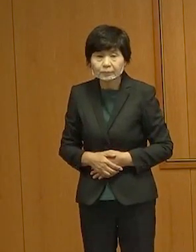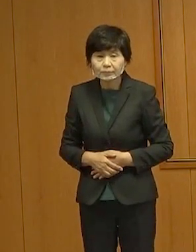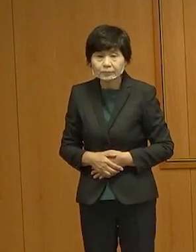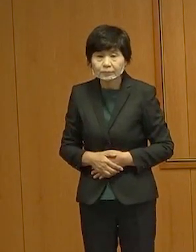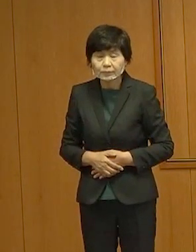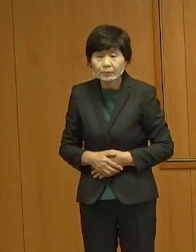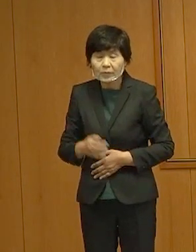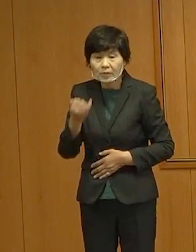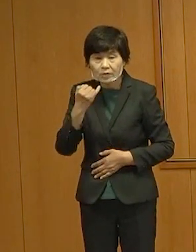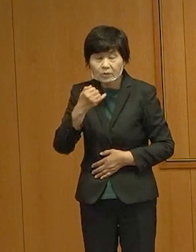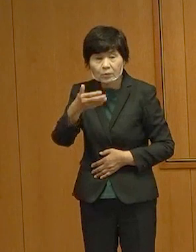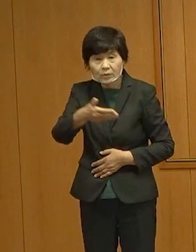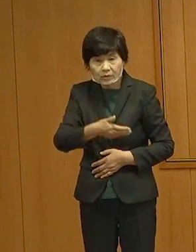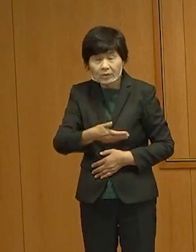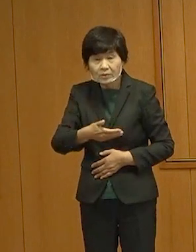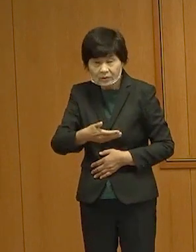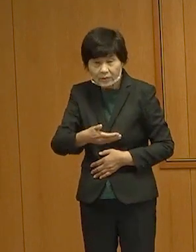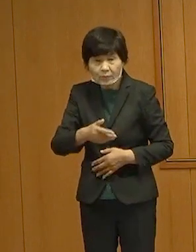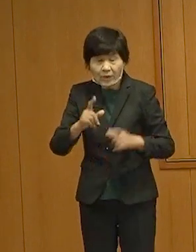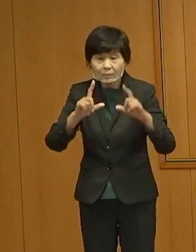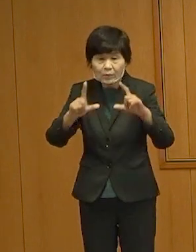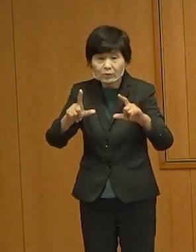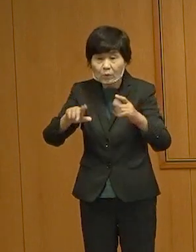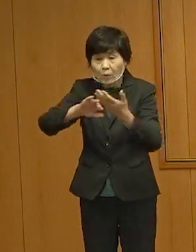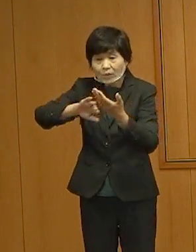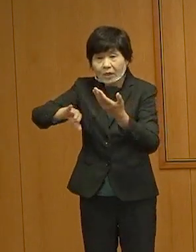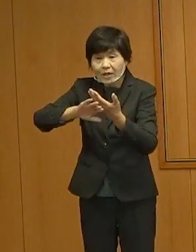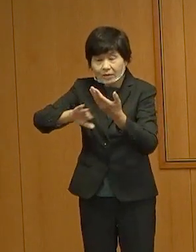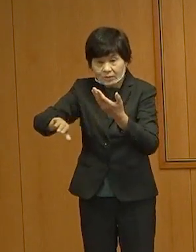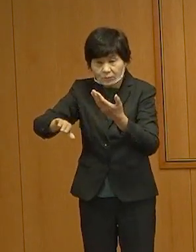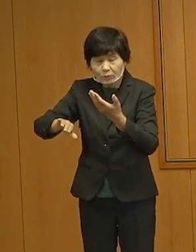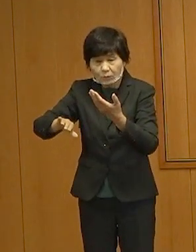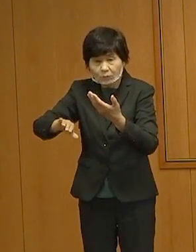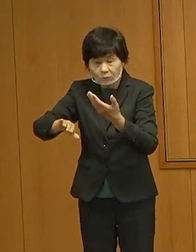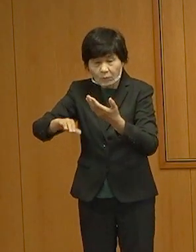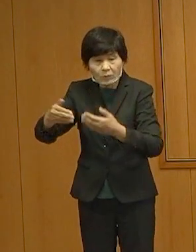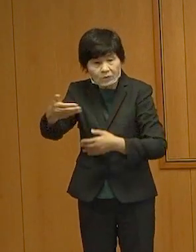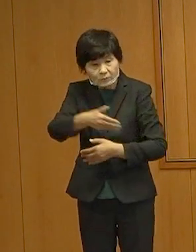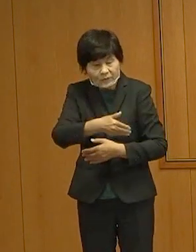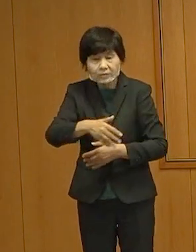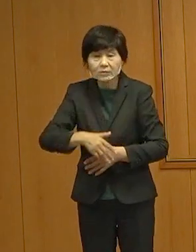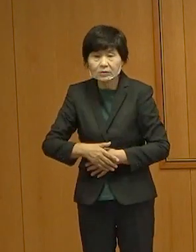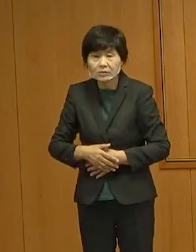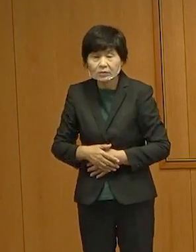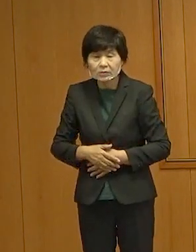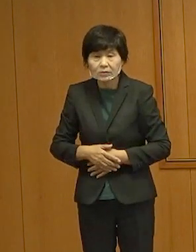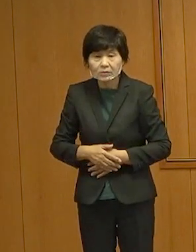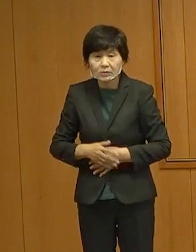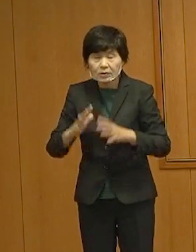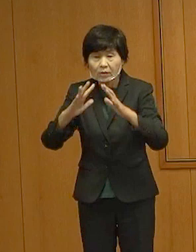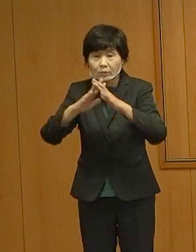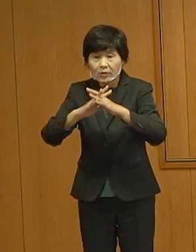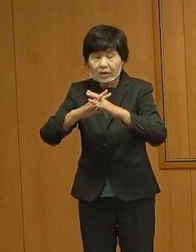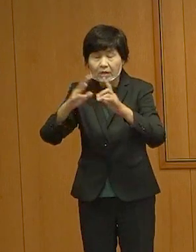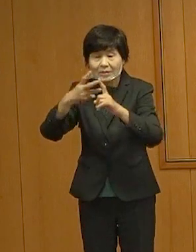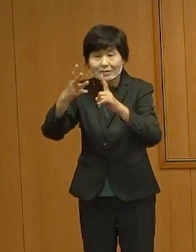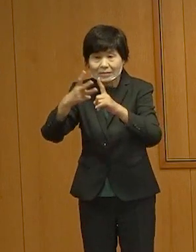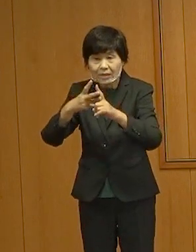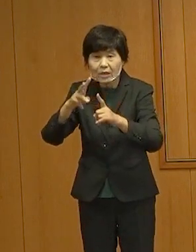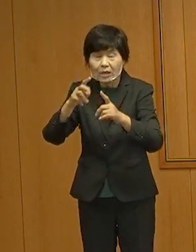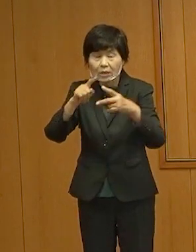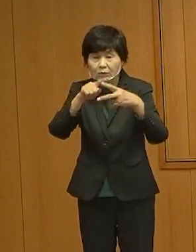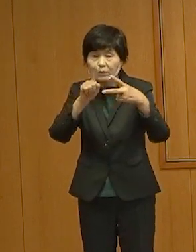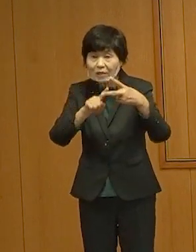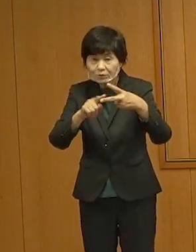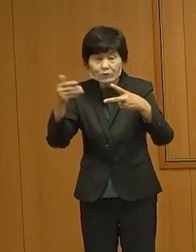よろしいですか？じゃあ発表事項以外の部分で、幹事社から、2点お聞きしたいんですが、まず1点